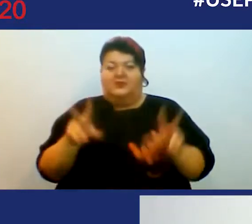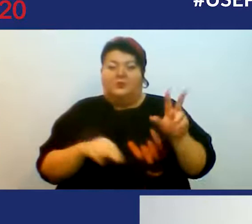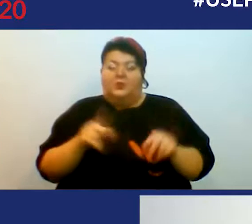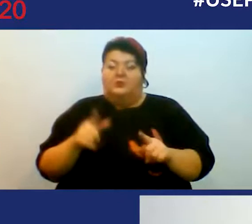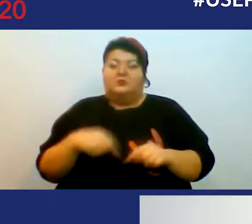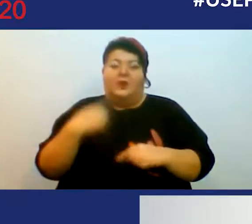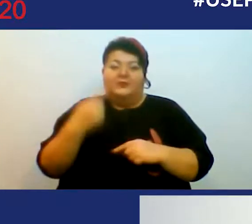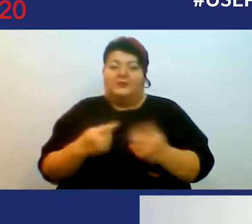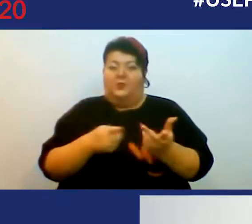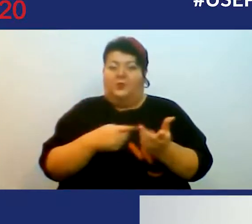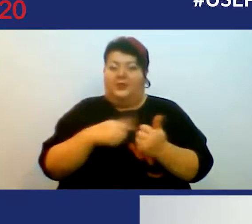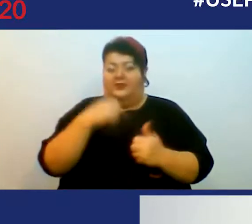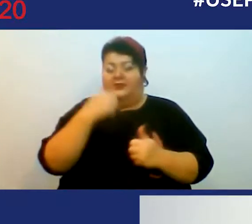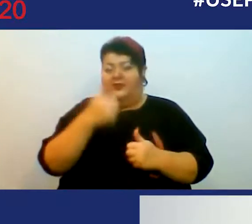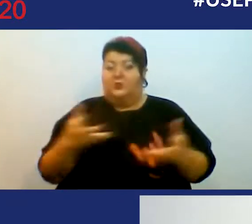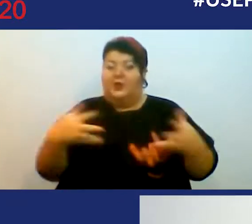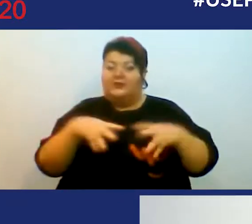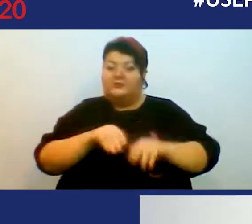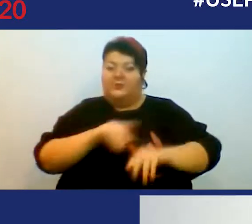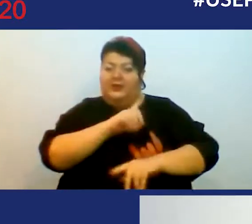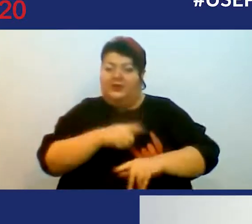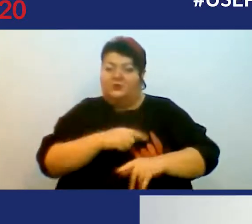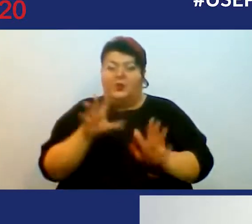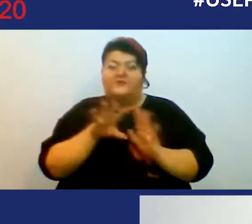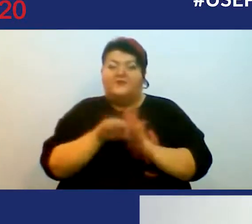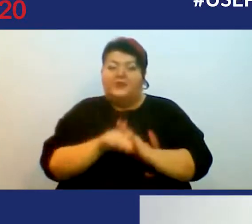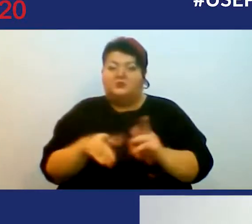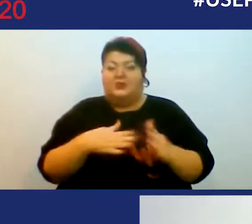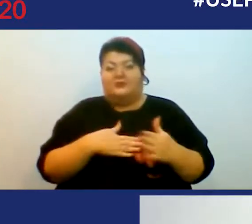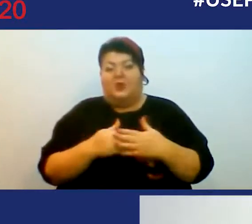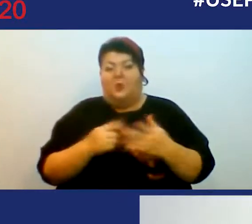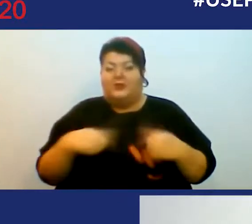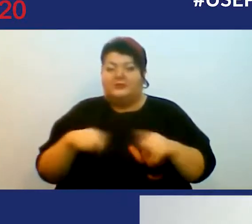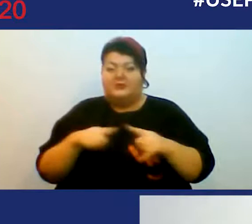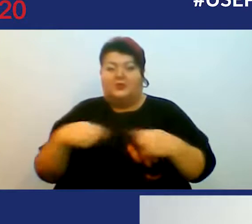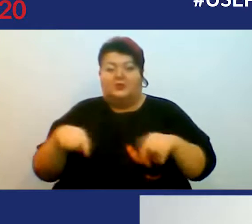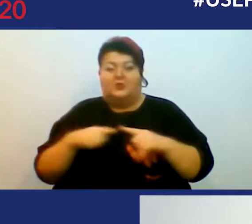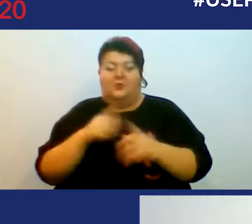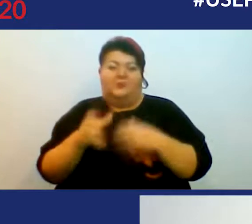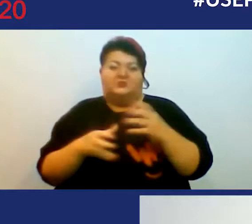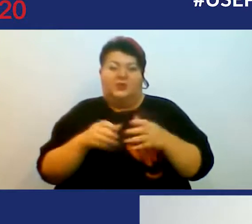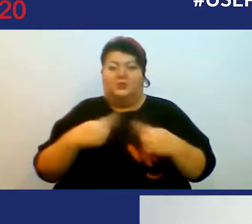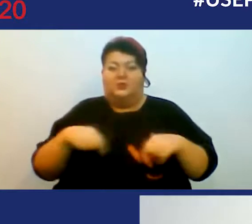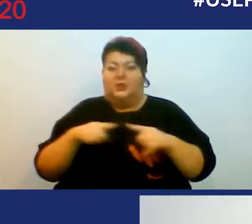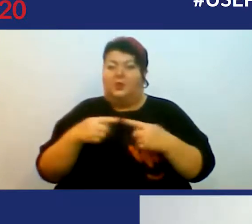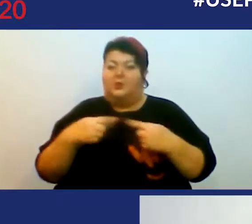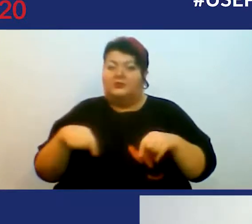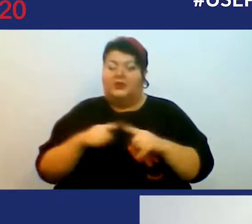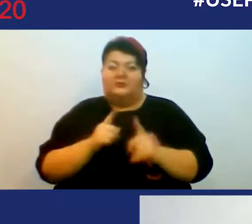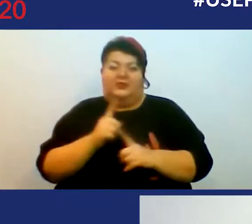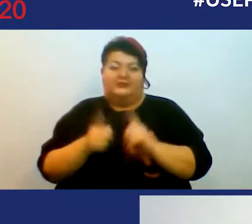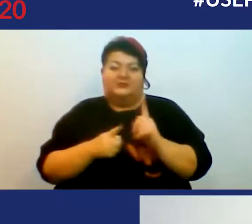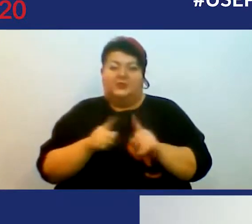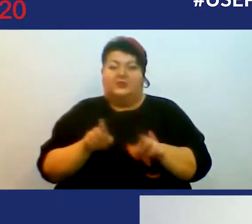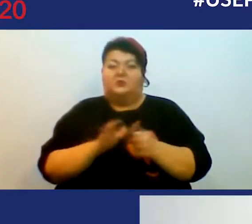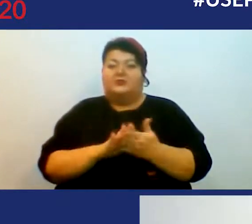taking it very seriously. Hopefully, Спільних in the зусиль, upcoming включно couple of years, through joint efforts with the involvement of NGOs,